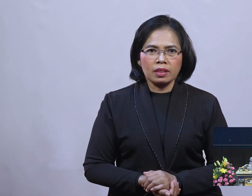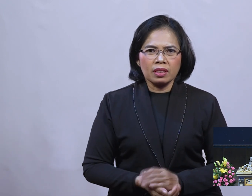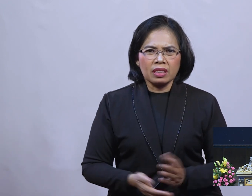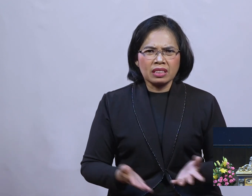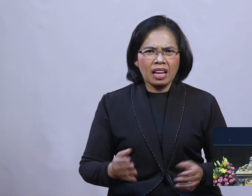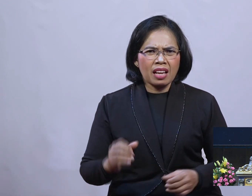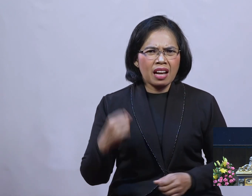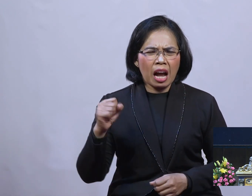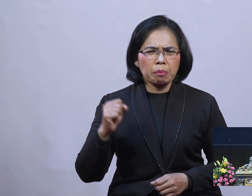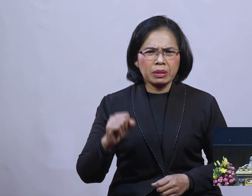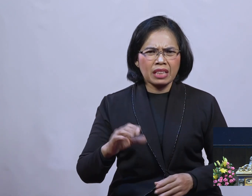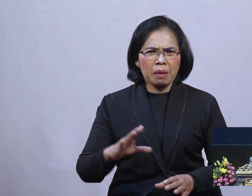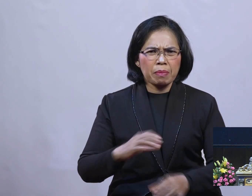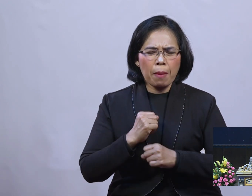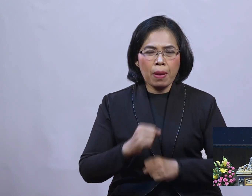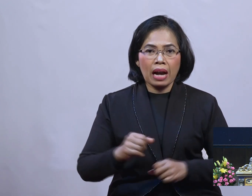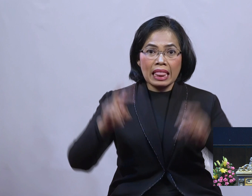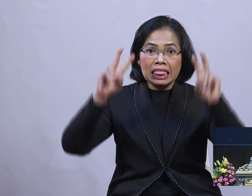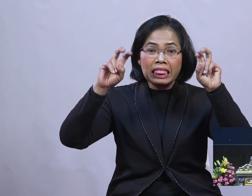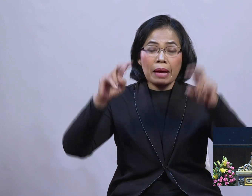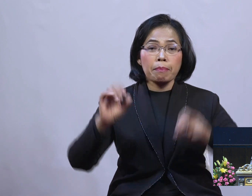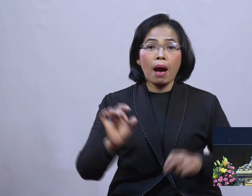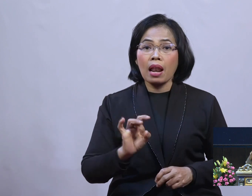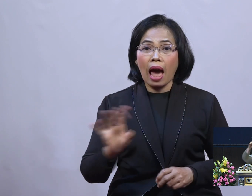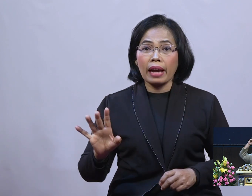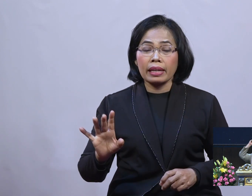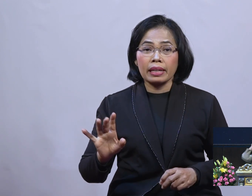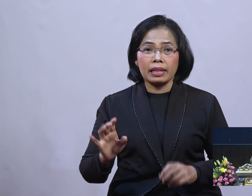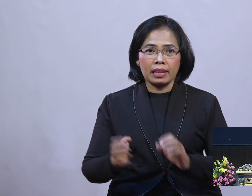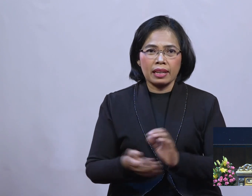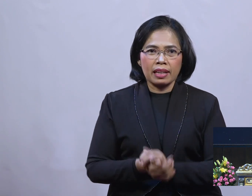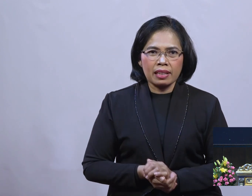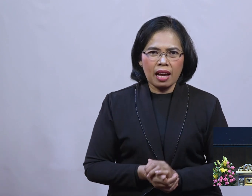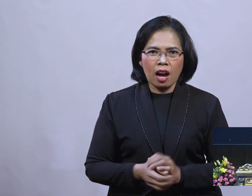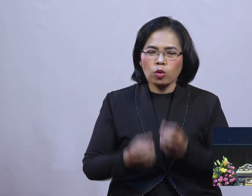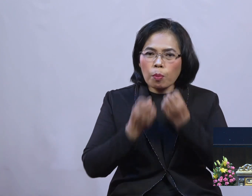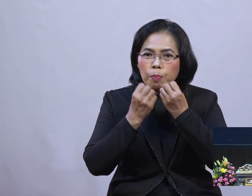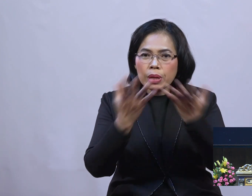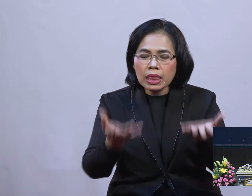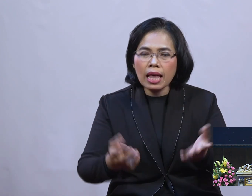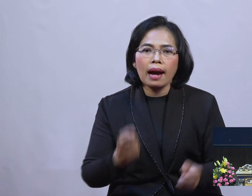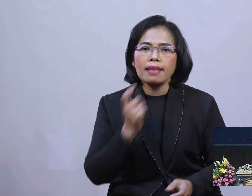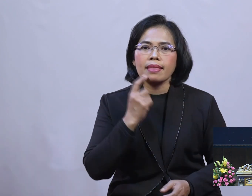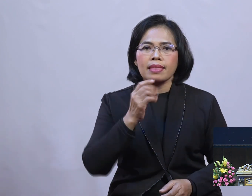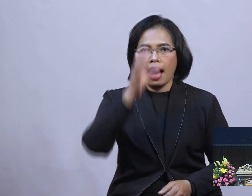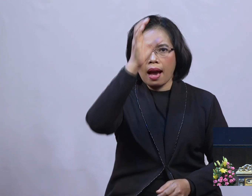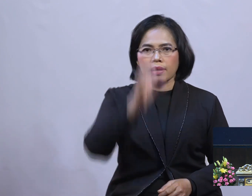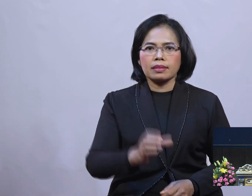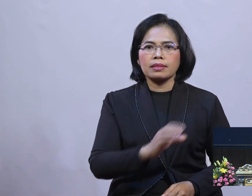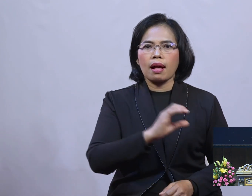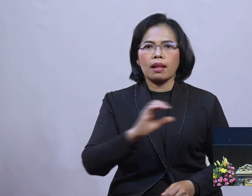bisa menemukan tema lain yang lebih cocok di tanggapan demi daripada memberitakan tentang saling